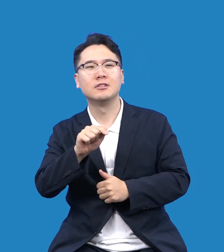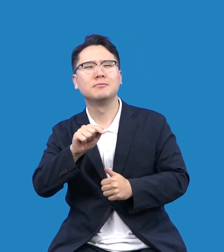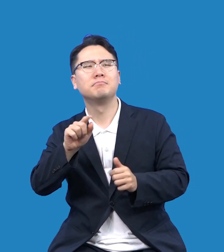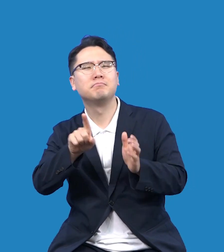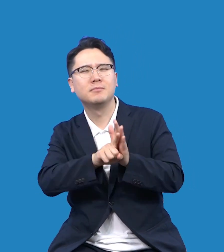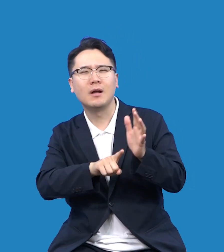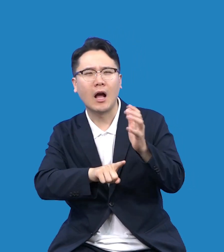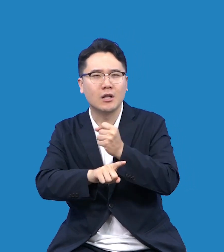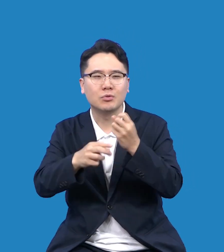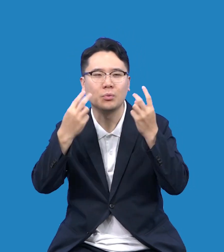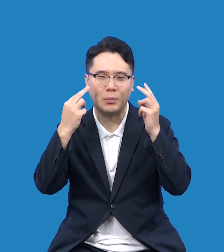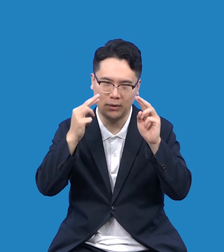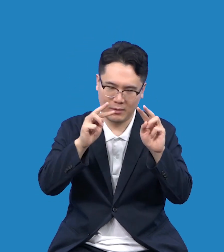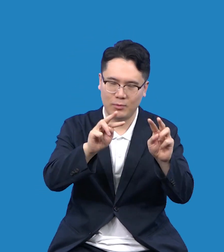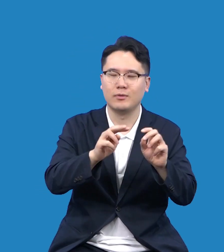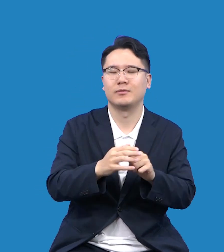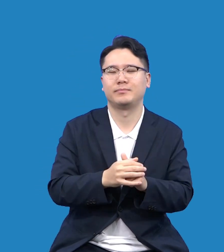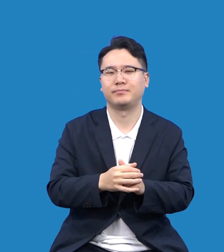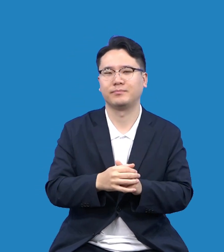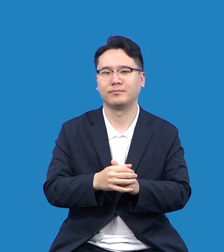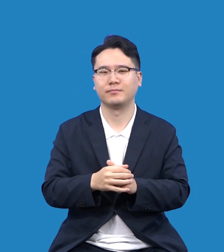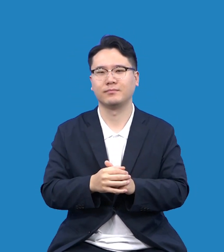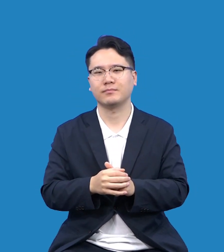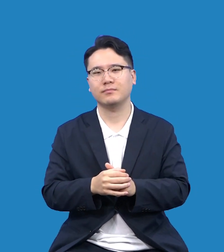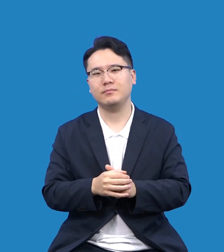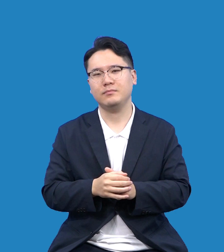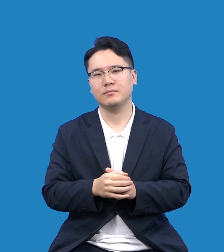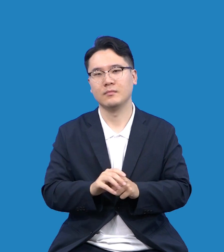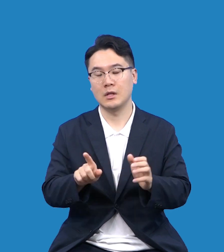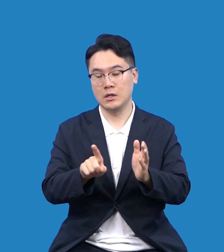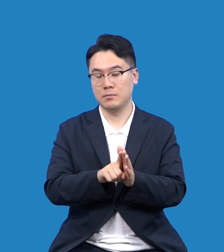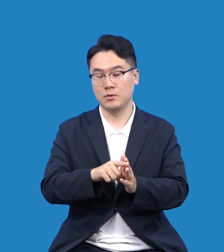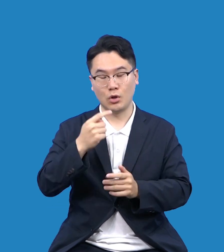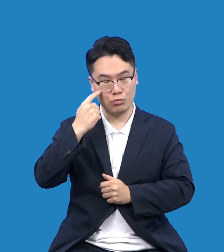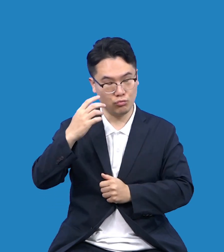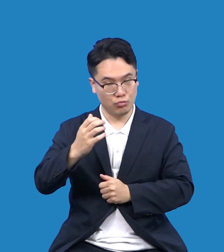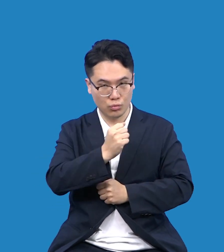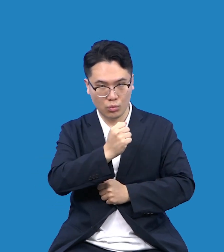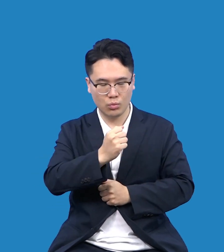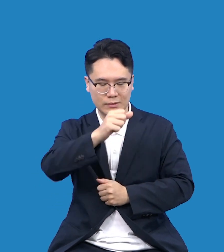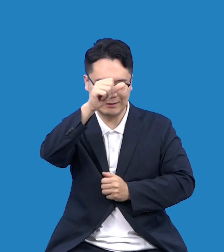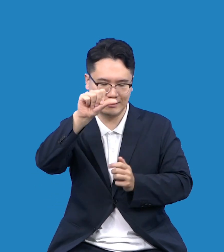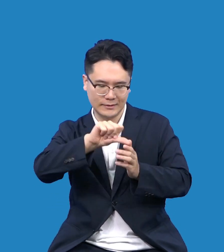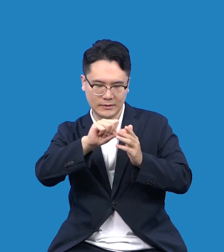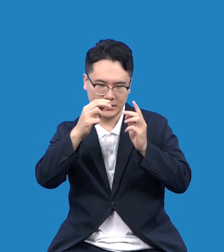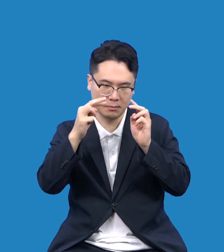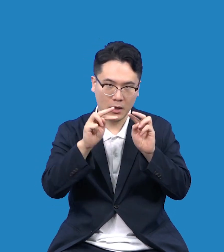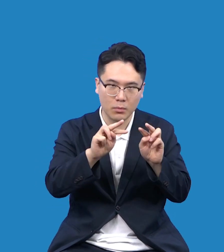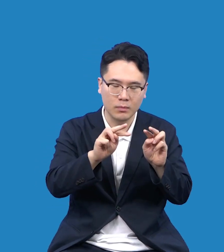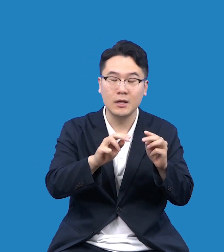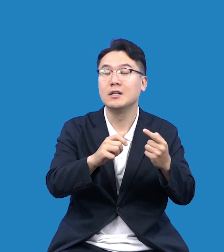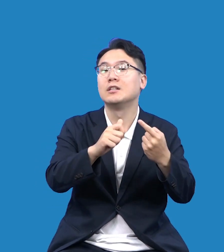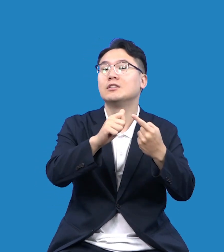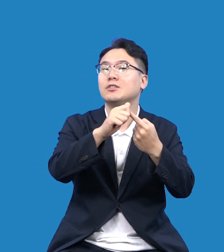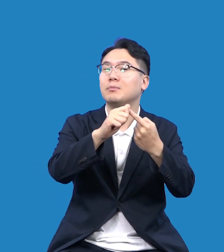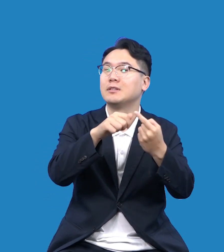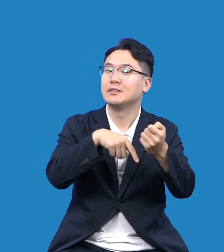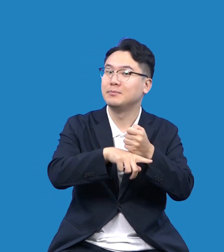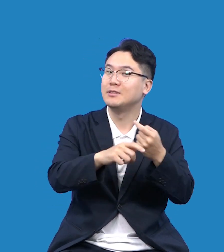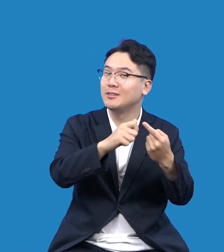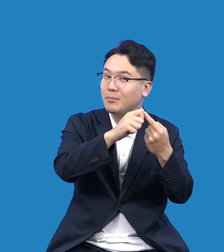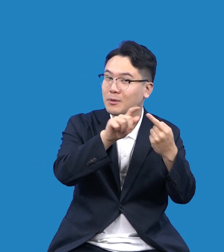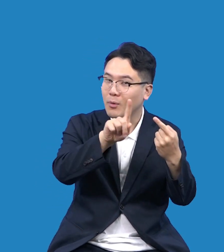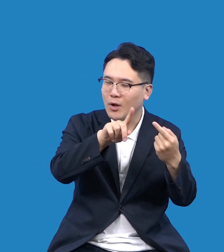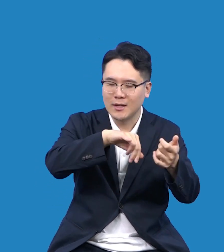것입니다. 자, 우리가 믿음의 눈으로 인생을 바라본다. 첫째는 약속의 말씀을 믿음으로.